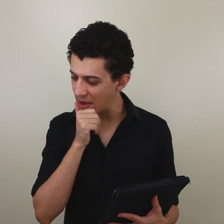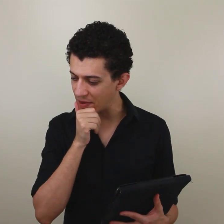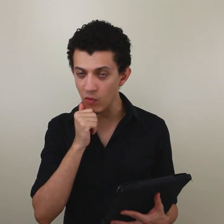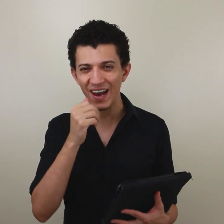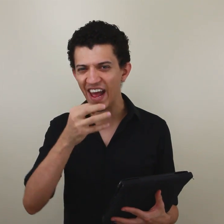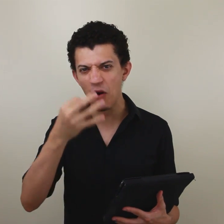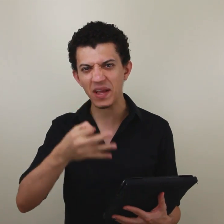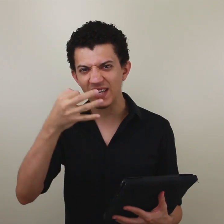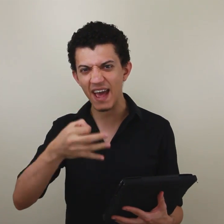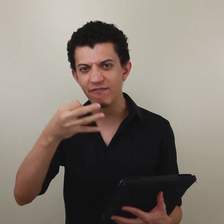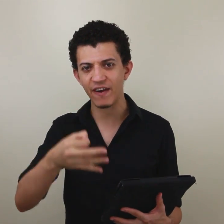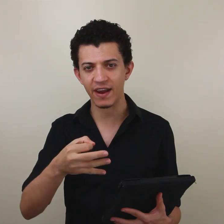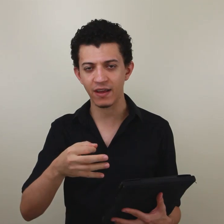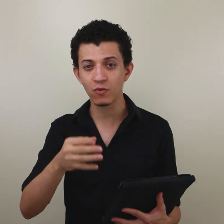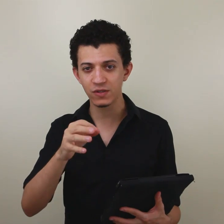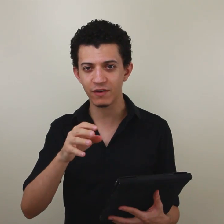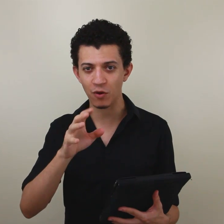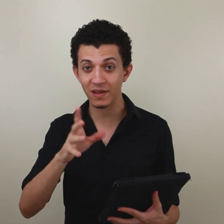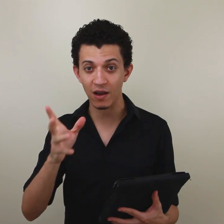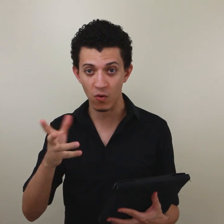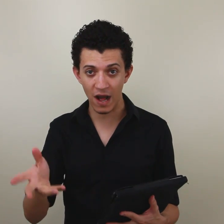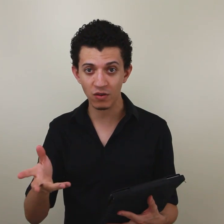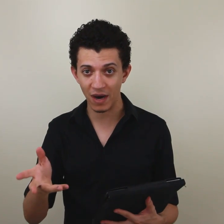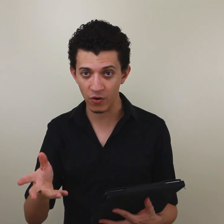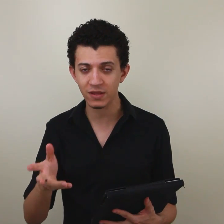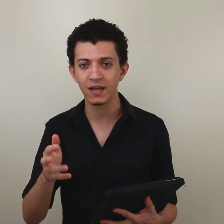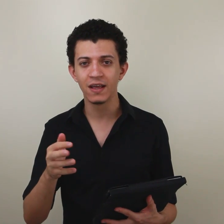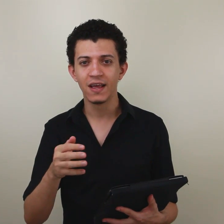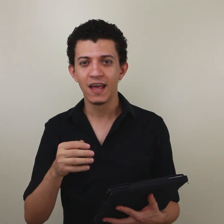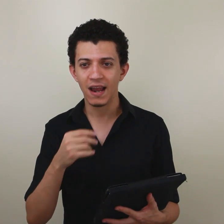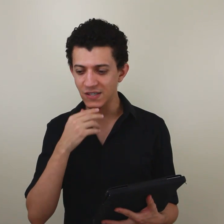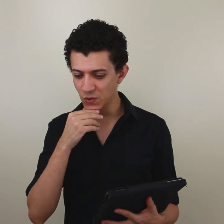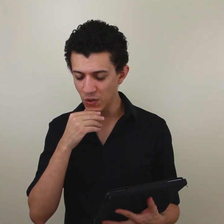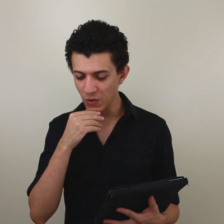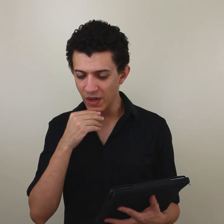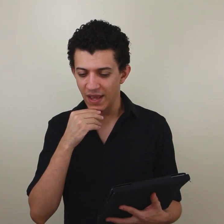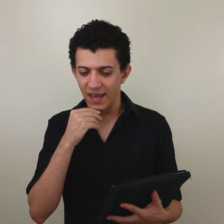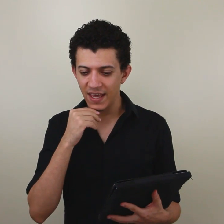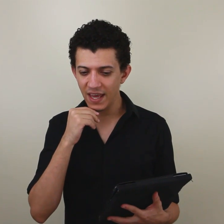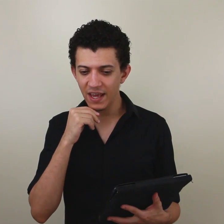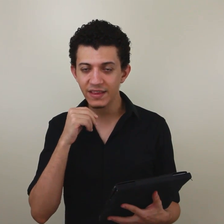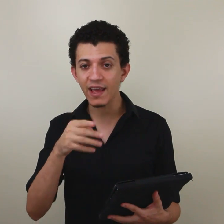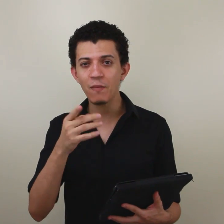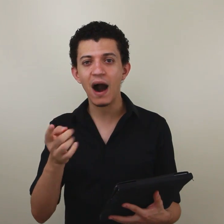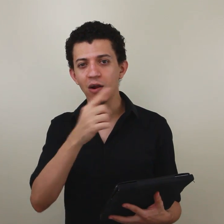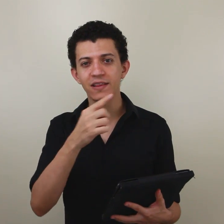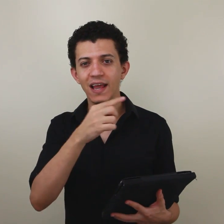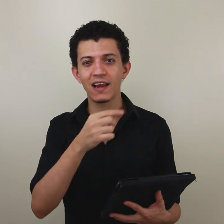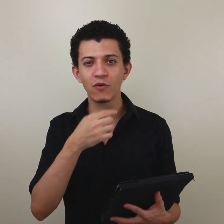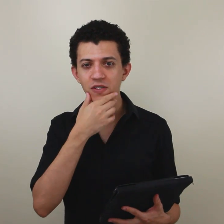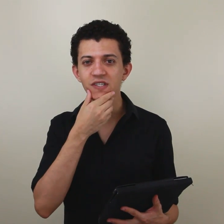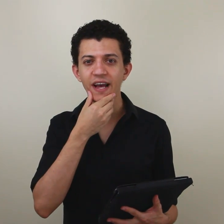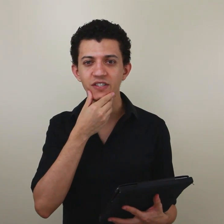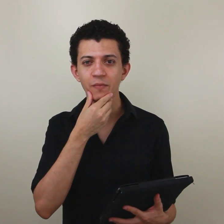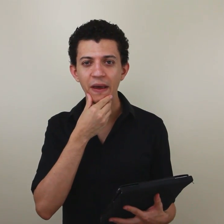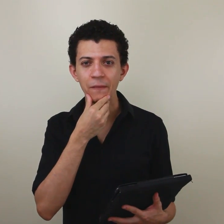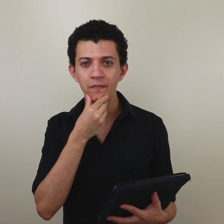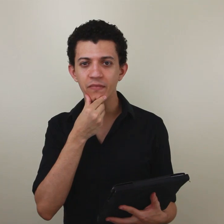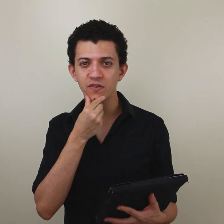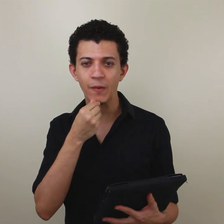Libra, o cara realmente é fera. Inclusive, o nome dele é Conrado Marota, ele é surdo, e tem uma aula dele lá no nosso site também. Você